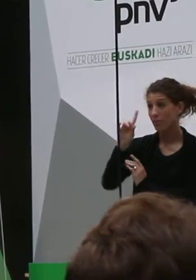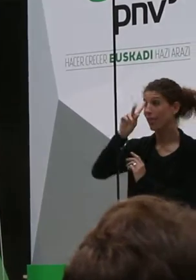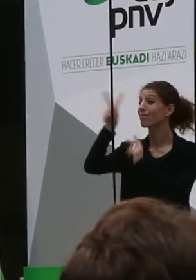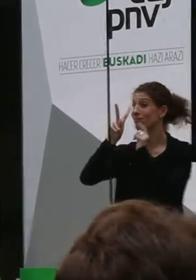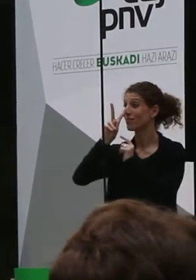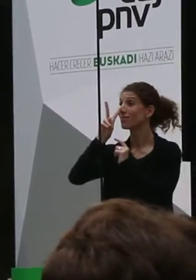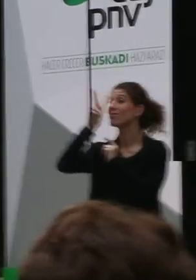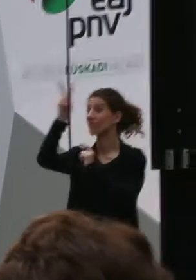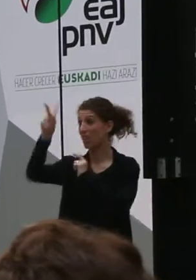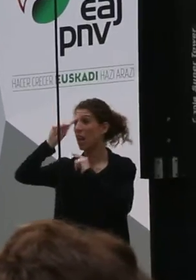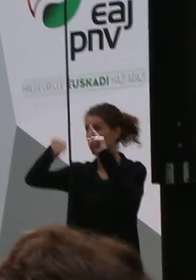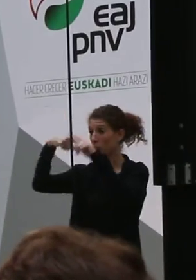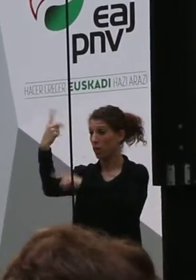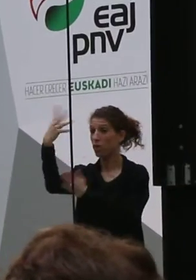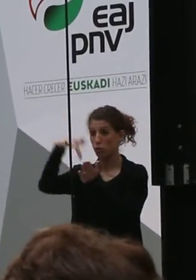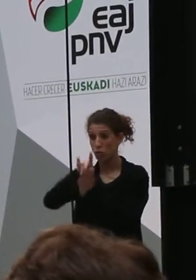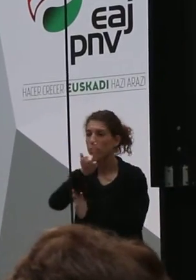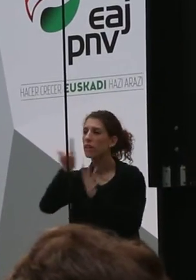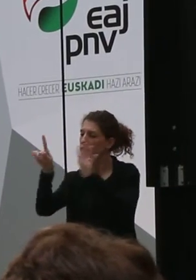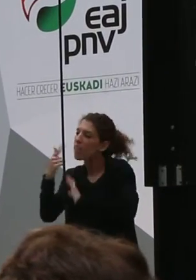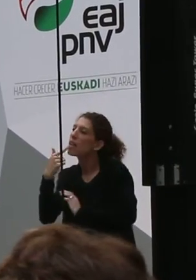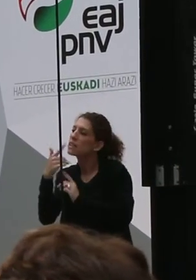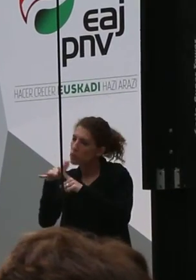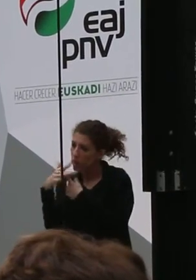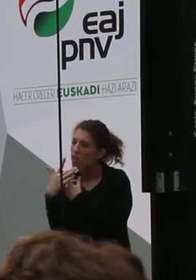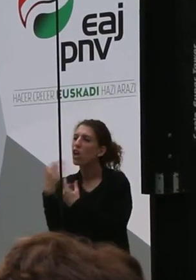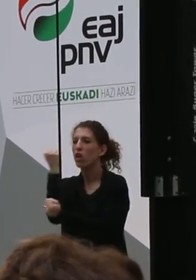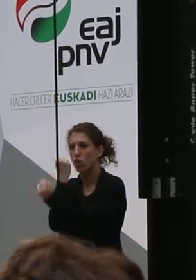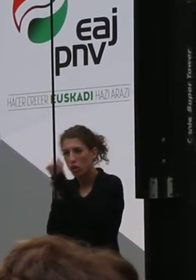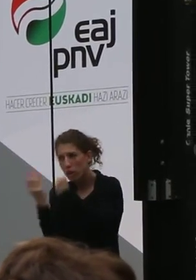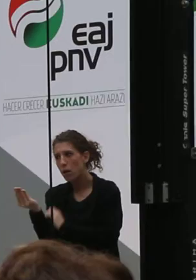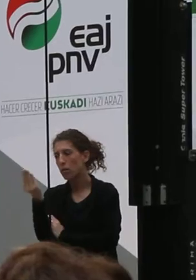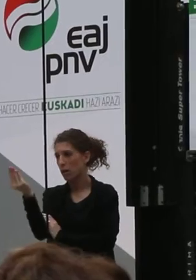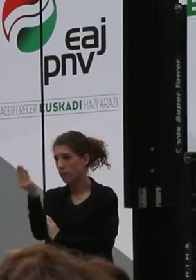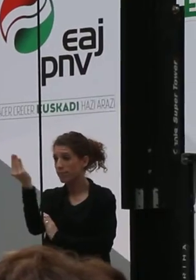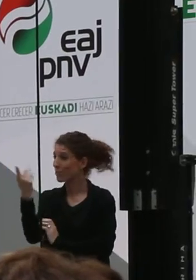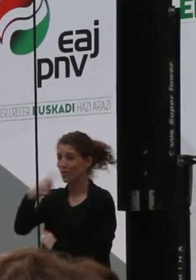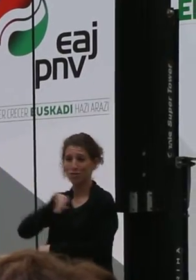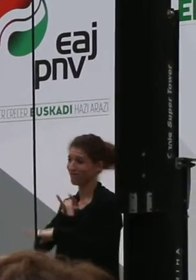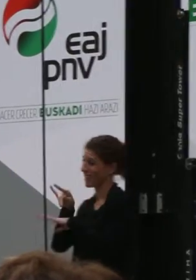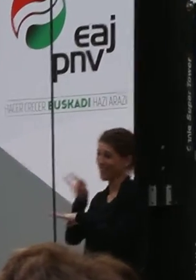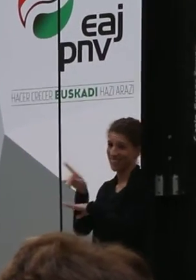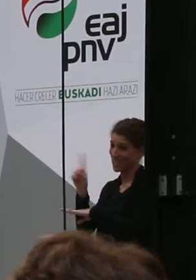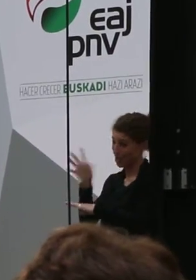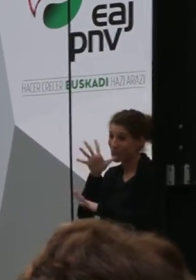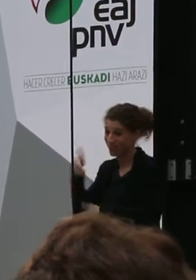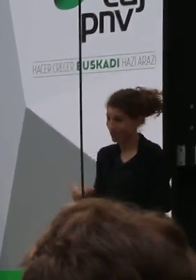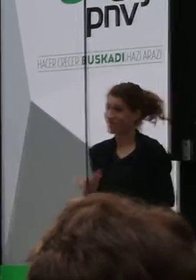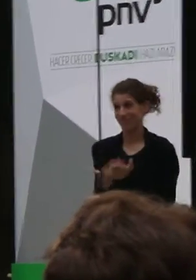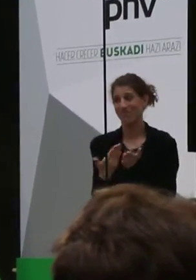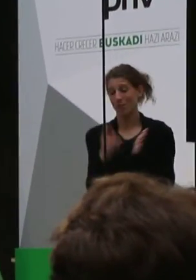hurrengoa 2016an, ekonomiaren suspertzea hasiko zela. Ez genuen gezurrik esan, egia da.